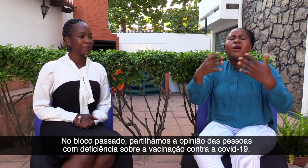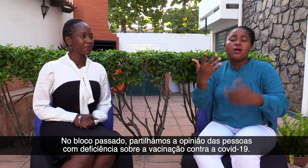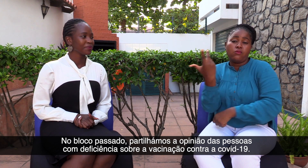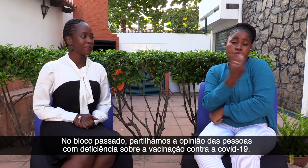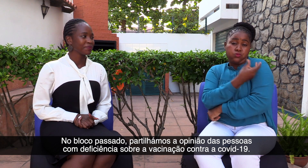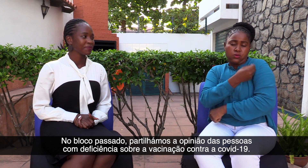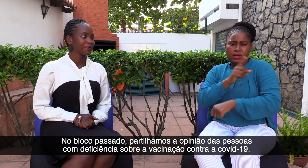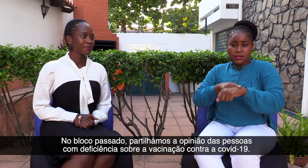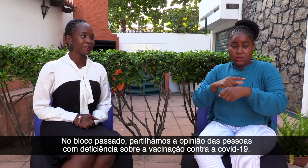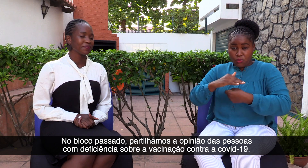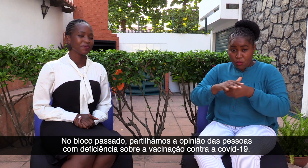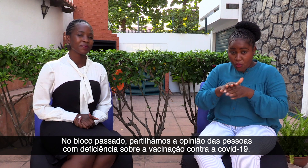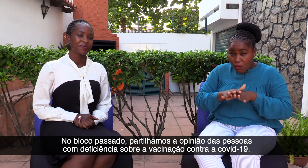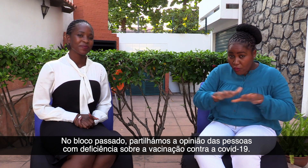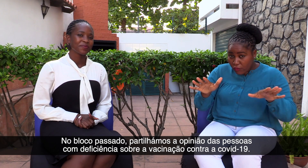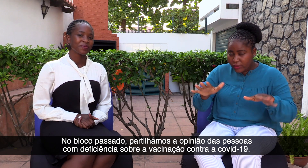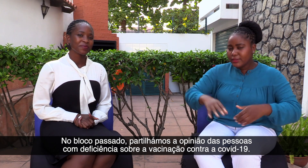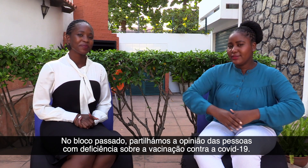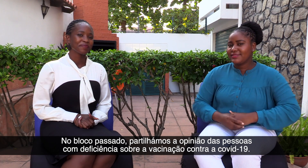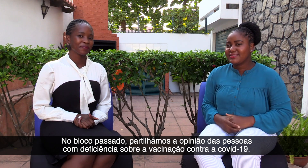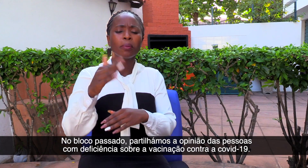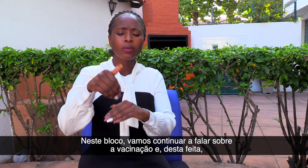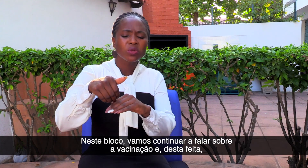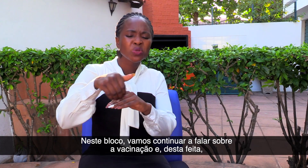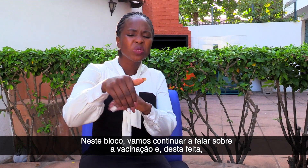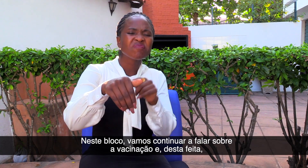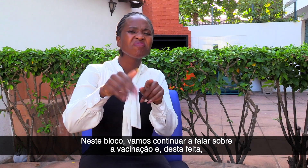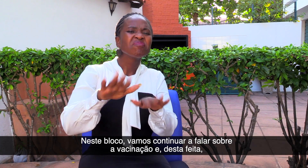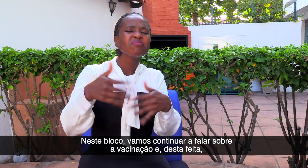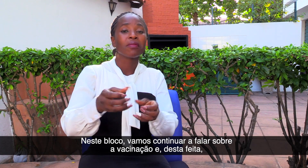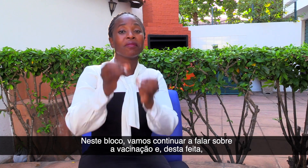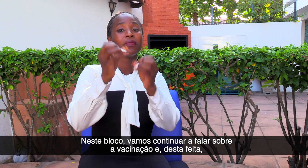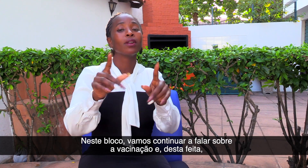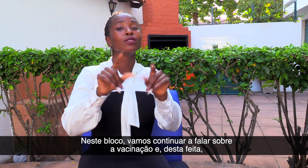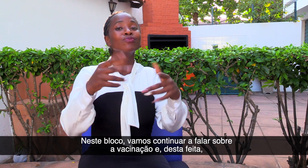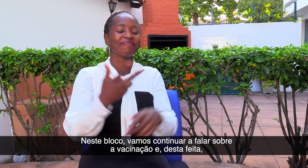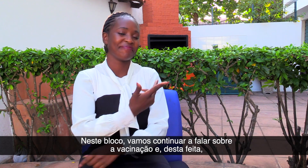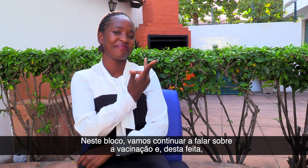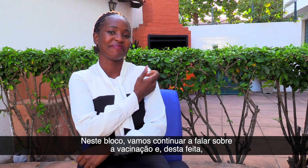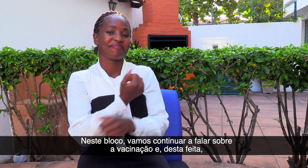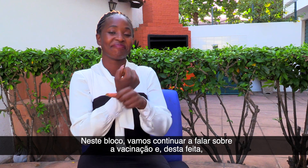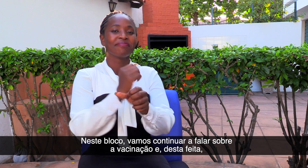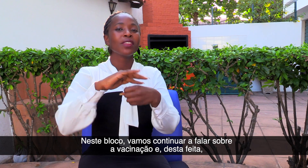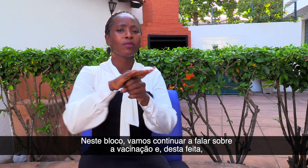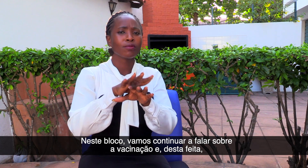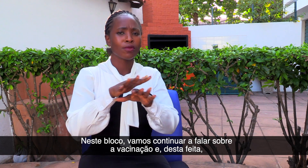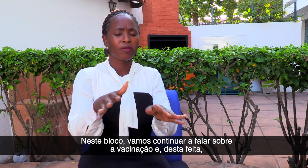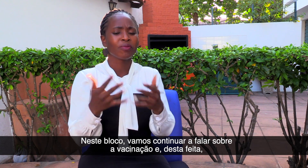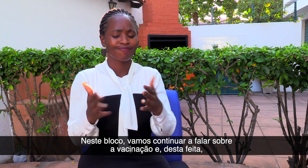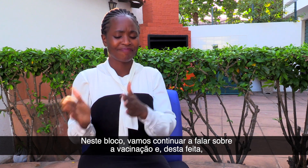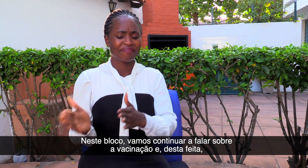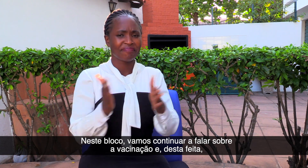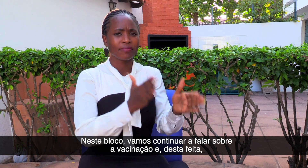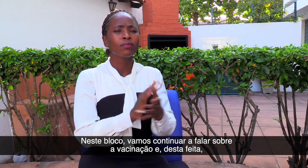com deficiência sobre a vacinação contra a Covid-19. Neste bloco, vamos continuar a falar sobre a vacinação.